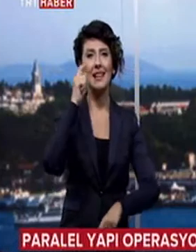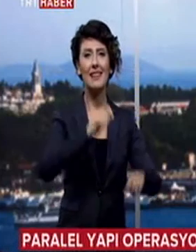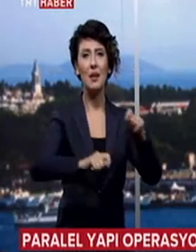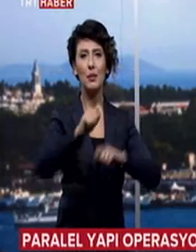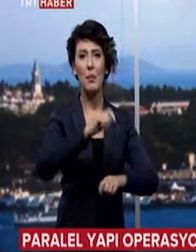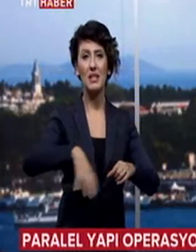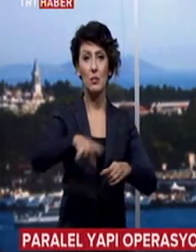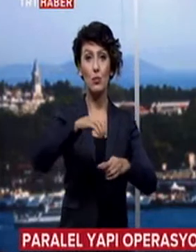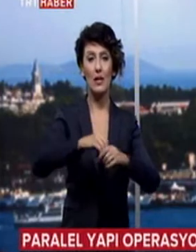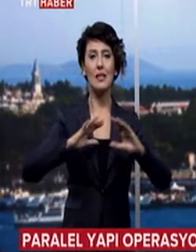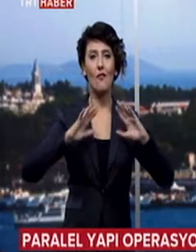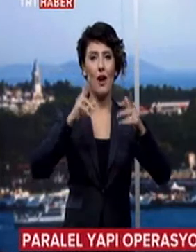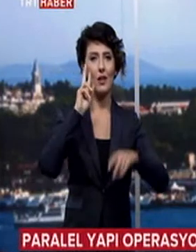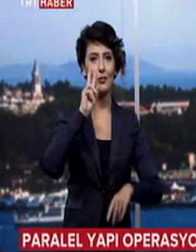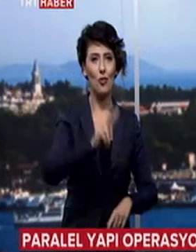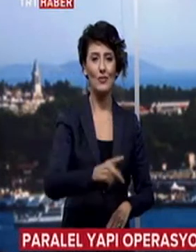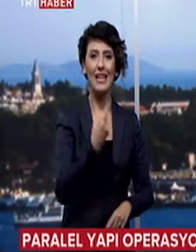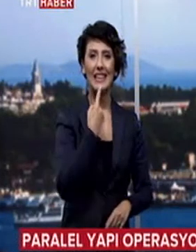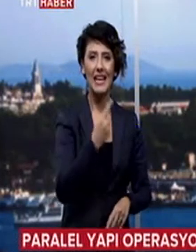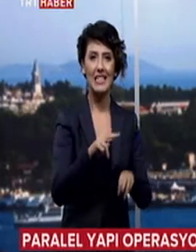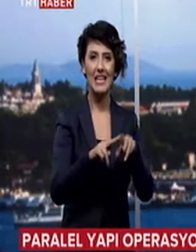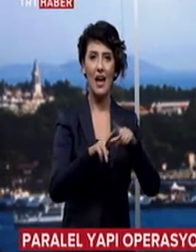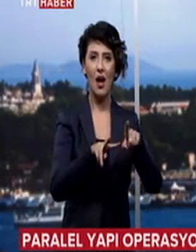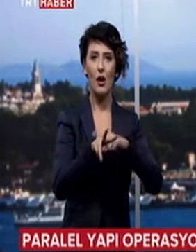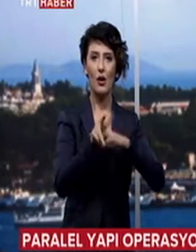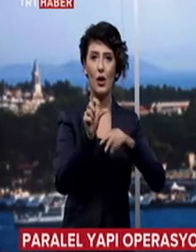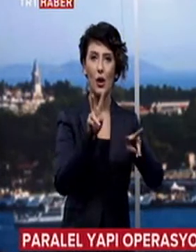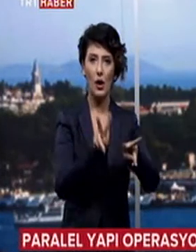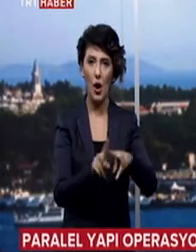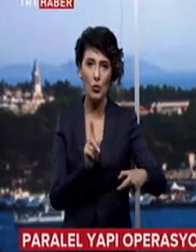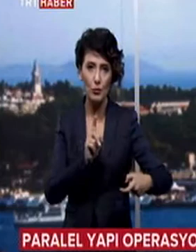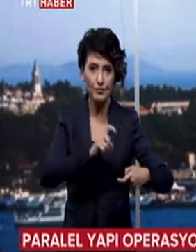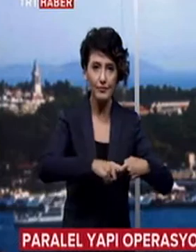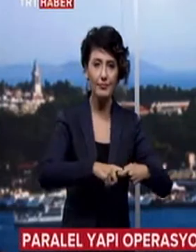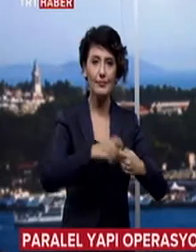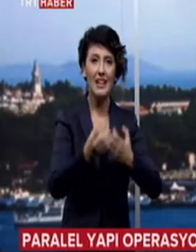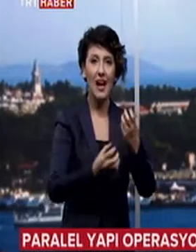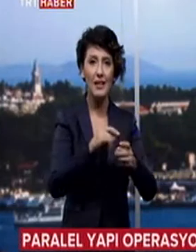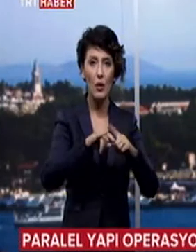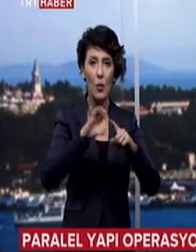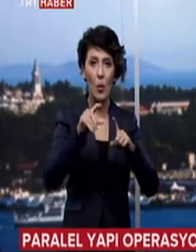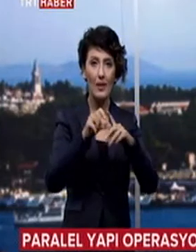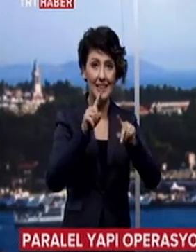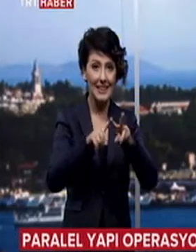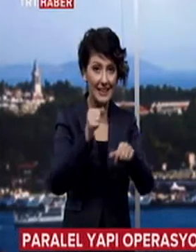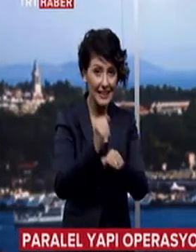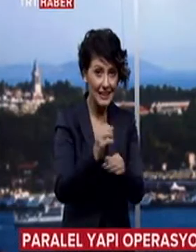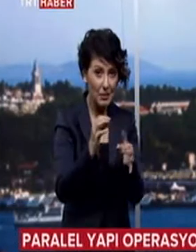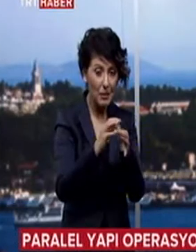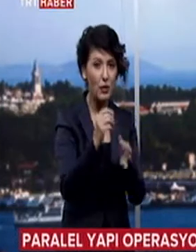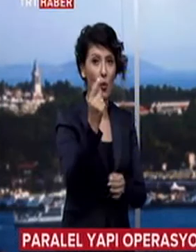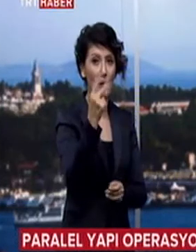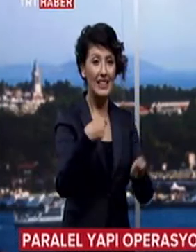Paralel devlet yapılanması bünyesinde faaliyet gösterdiği iddiasıyla kayyum atanan Kaynak Holding'e bağlı